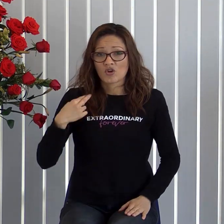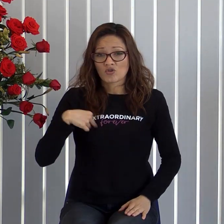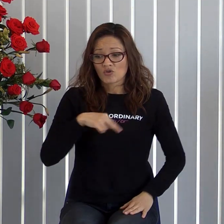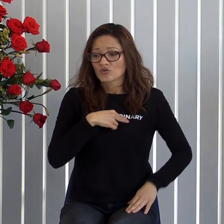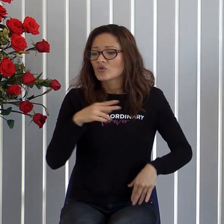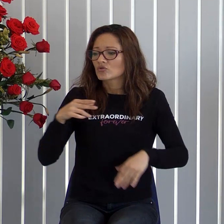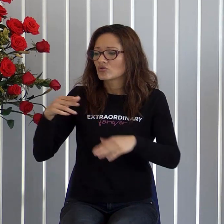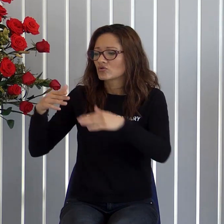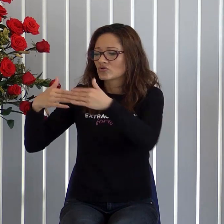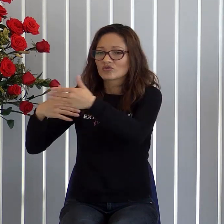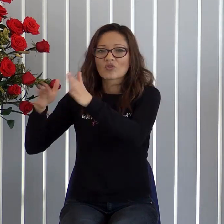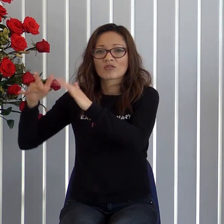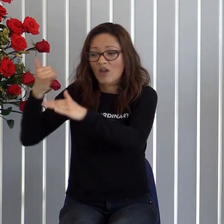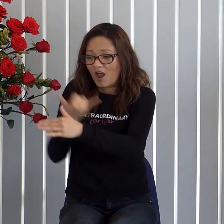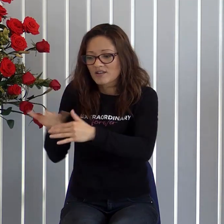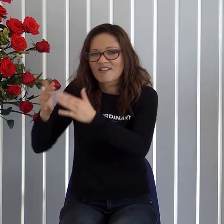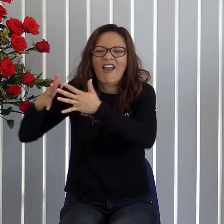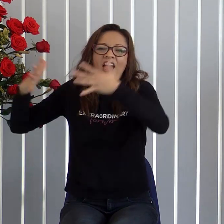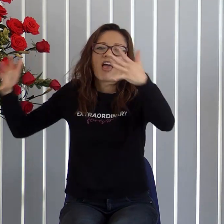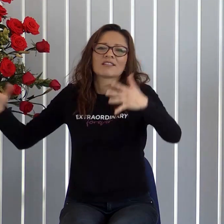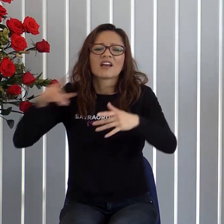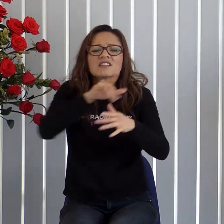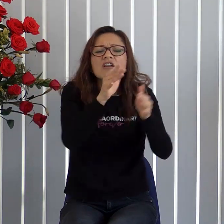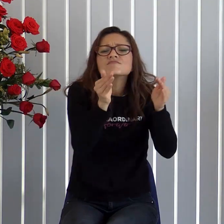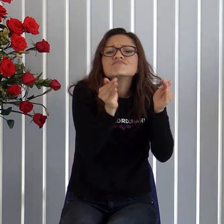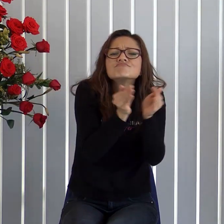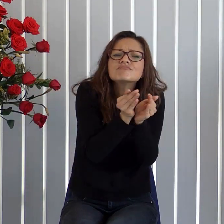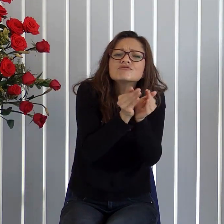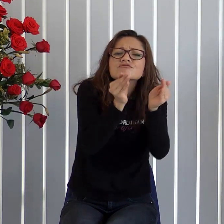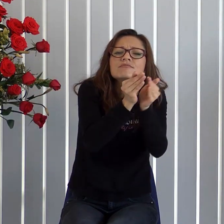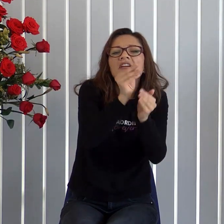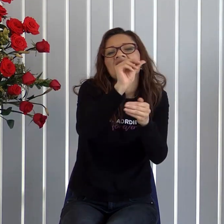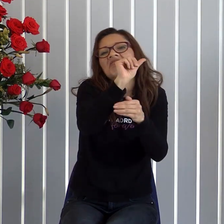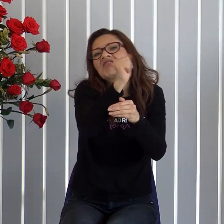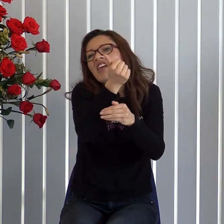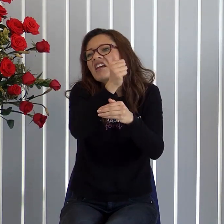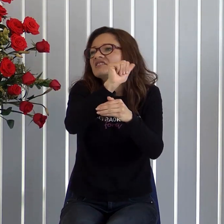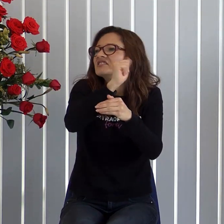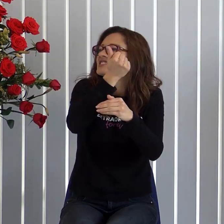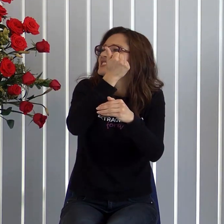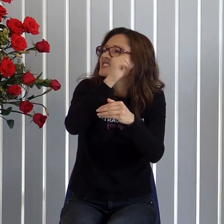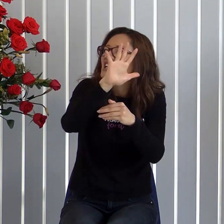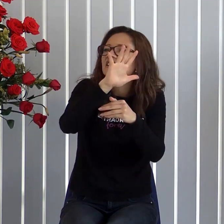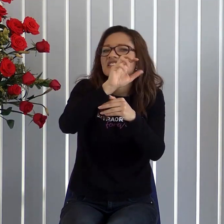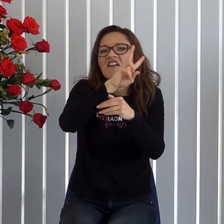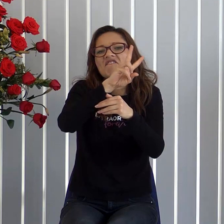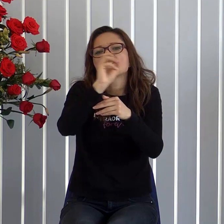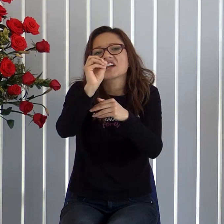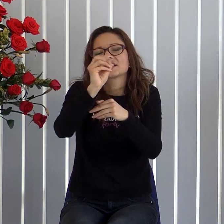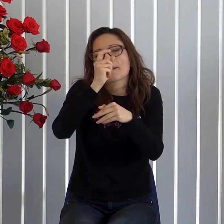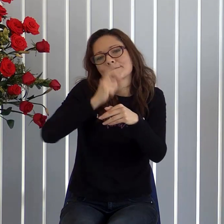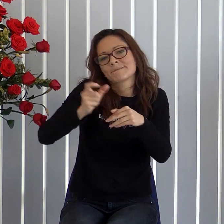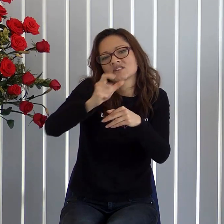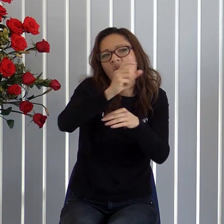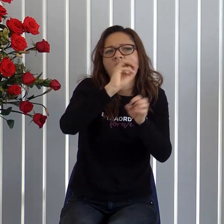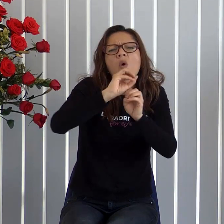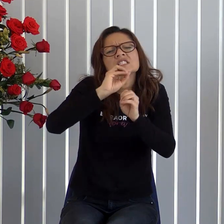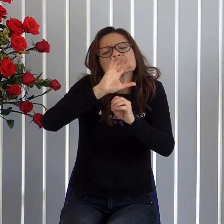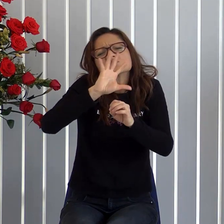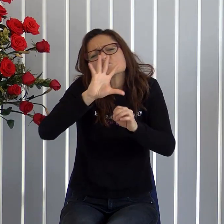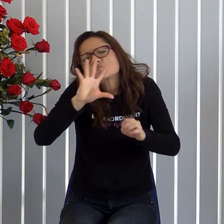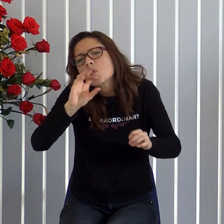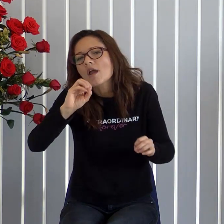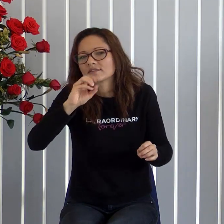que esas iglesias. Eran comunidades pequeñitas, gentes de 10, de 15, de 20 personas, de 50